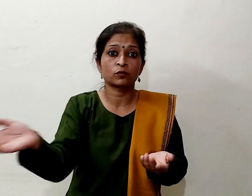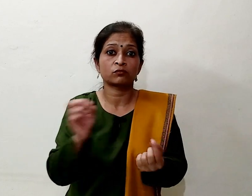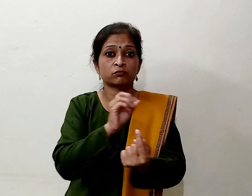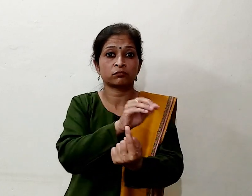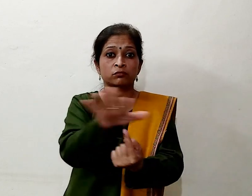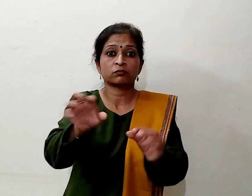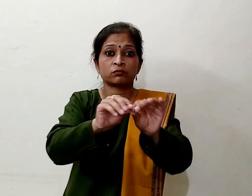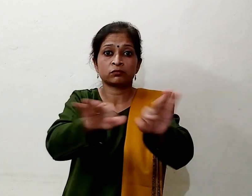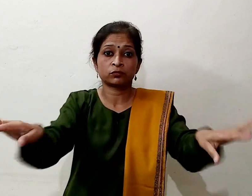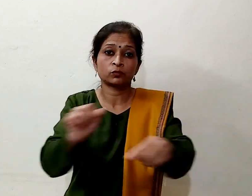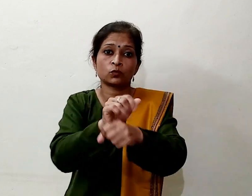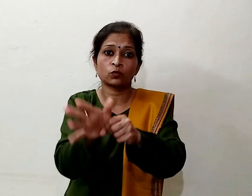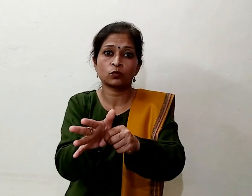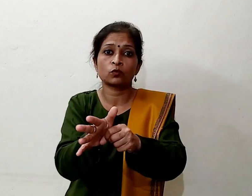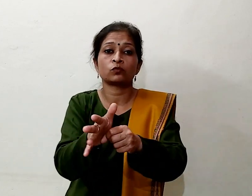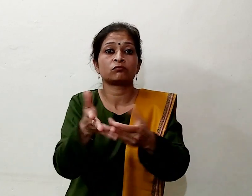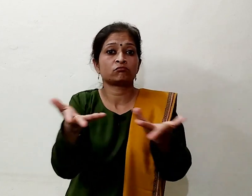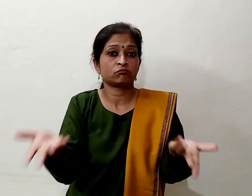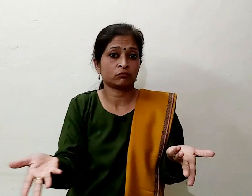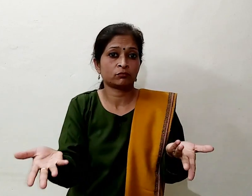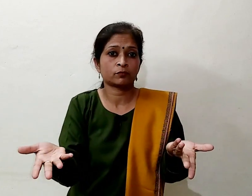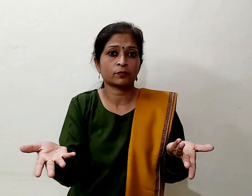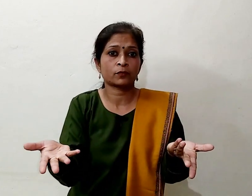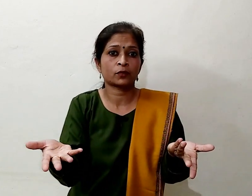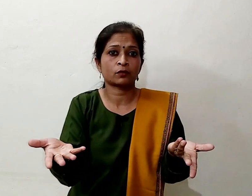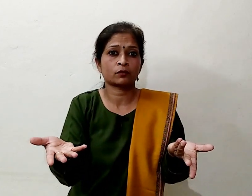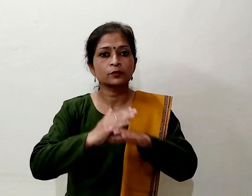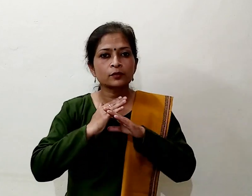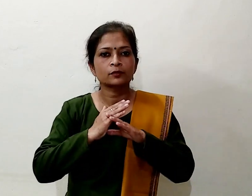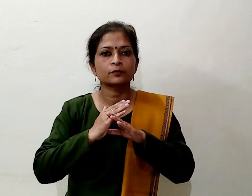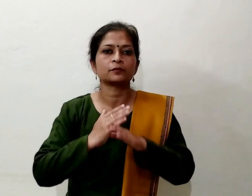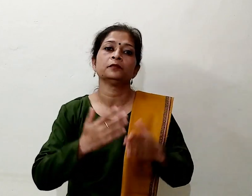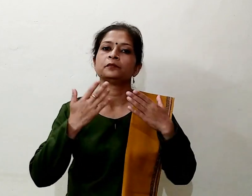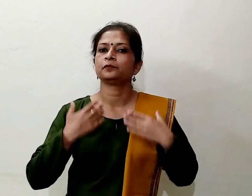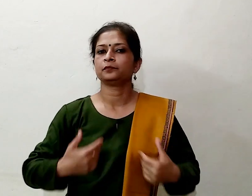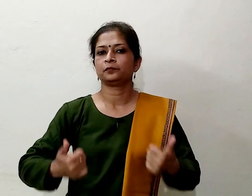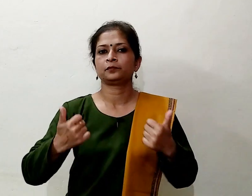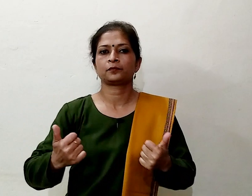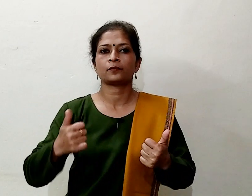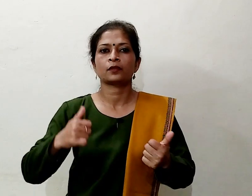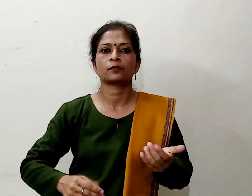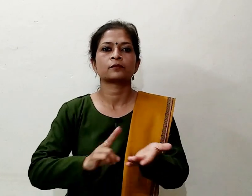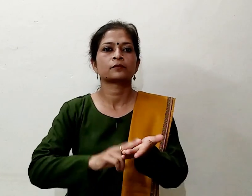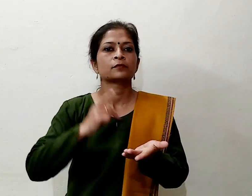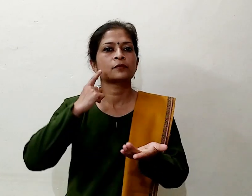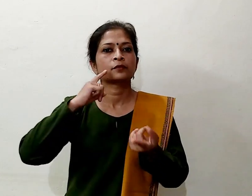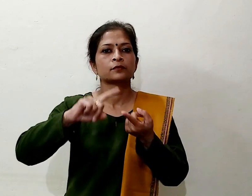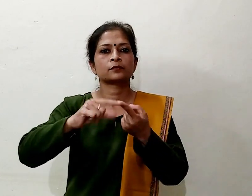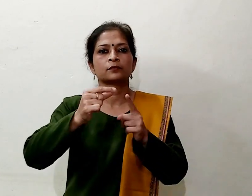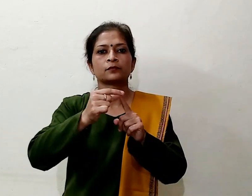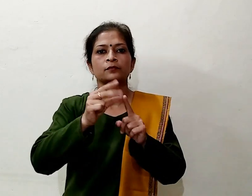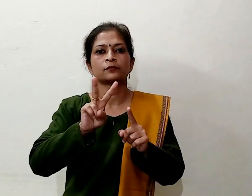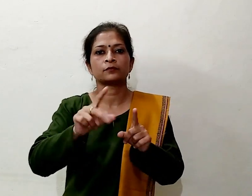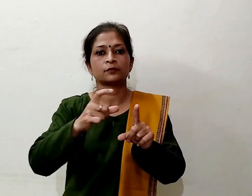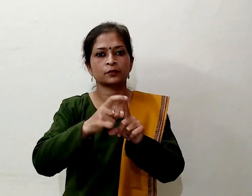और कोरोना वाइरस का संक्रमन हो सकता है सुरक्षित रहे स्वस्थ रहे निपवेट परिवार